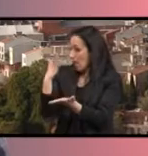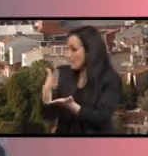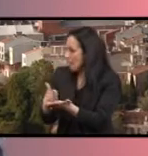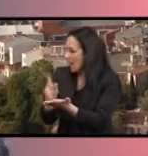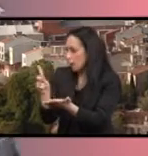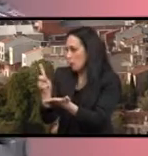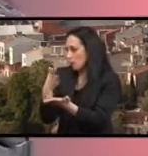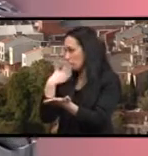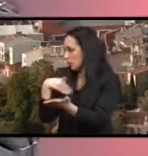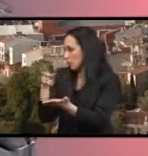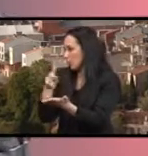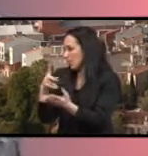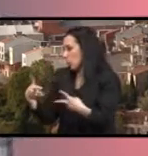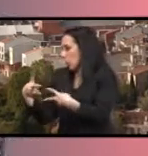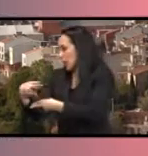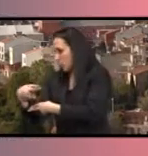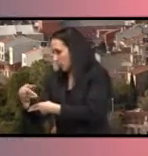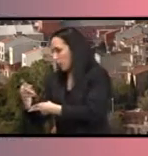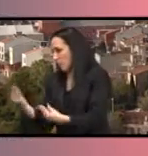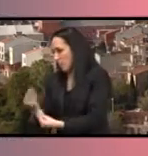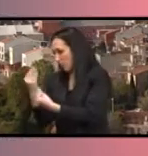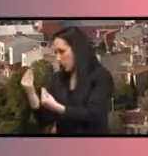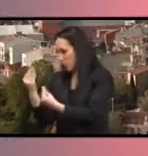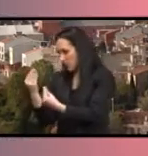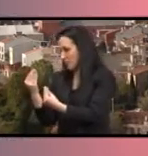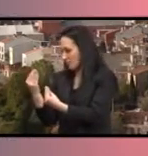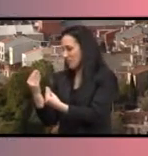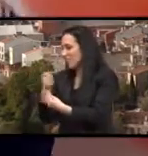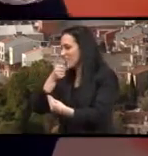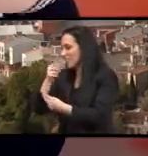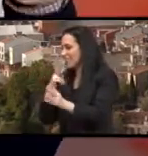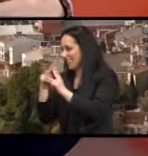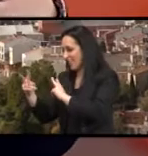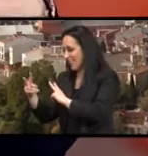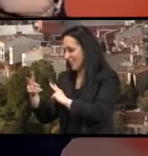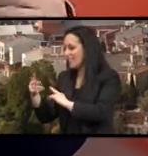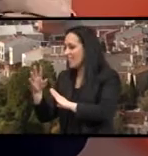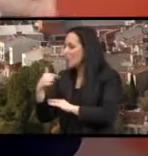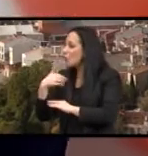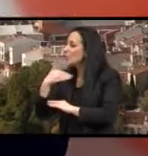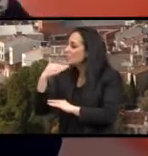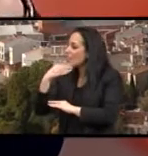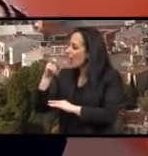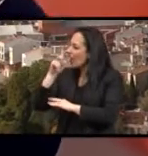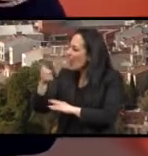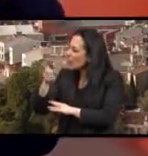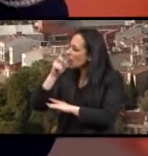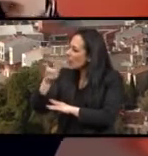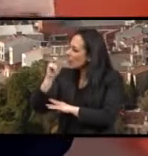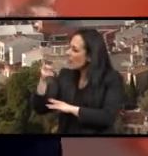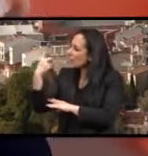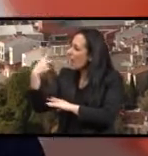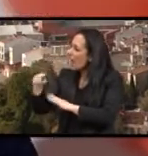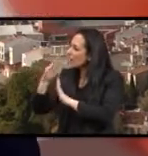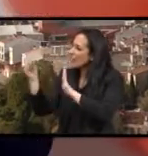no? Retallat. Està retallat, no? Perquè bueno, no és allò parat, sinó perquè ha fet una retallada amb tisora. Això cada any sortien uns decrets. Correcte. Que donaven unes